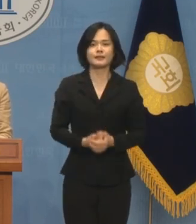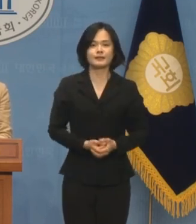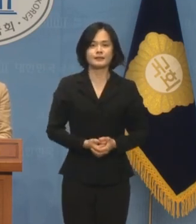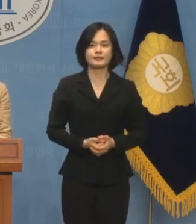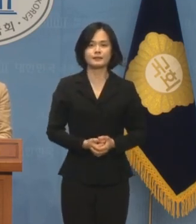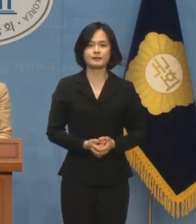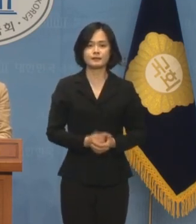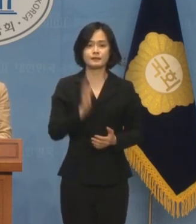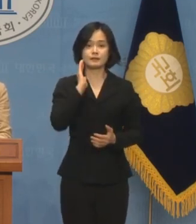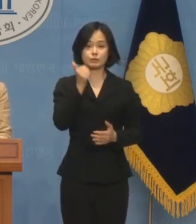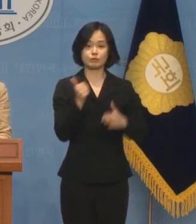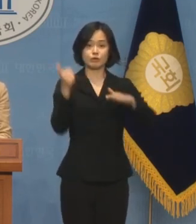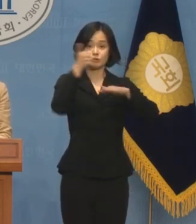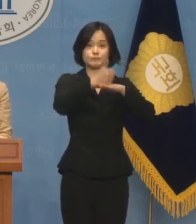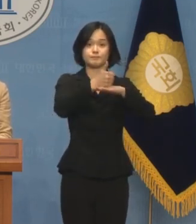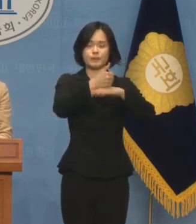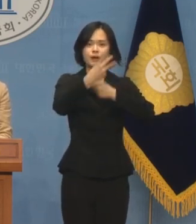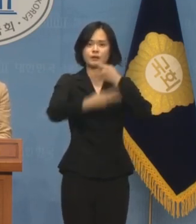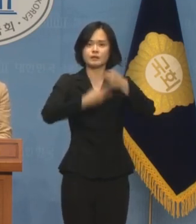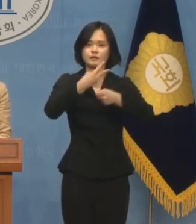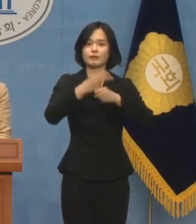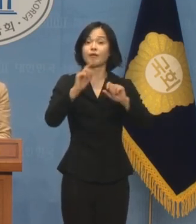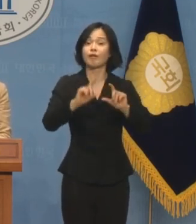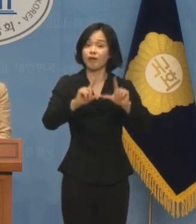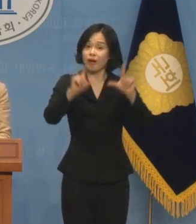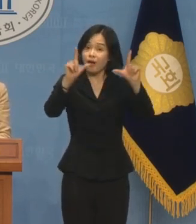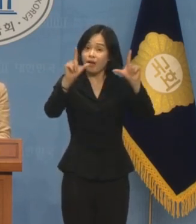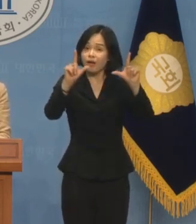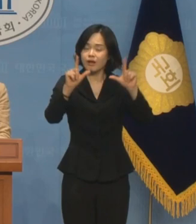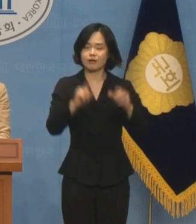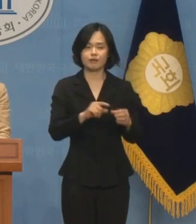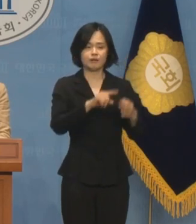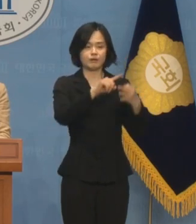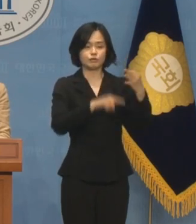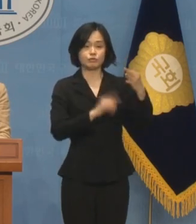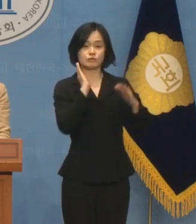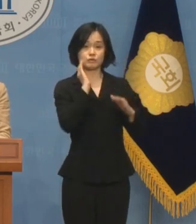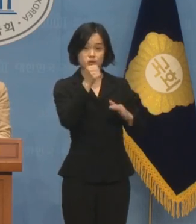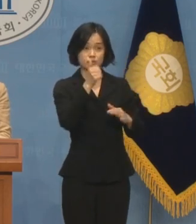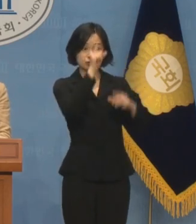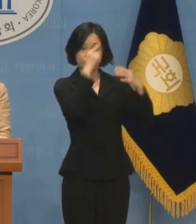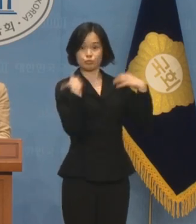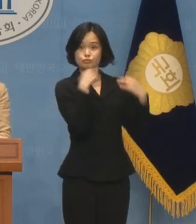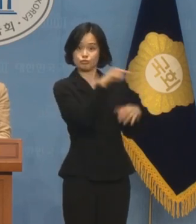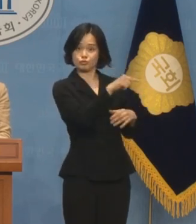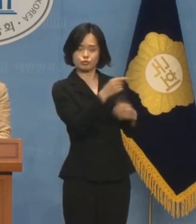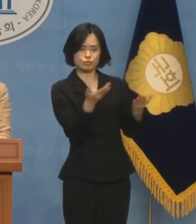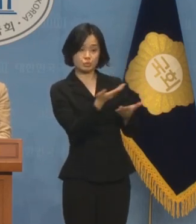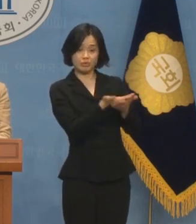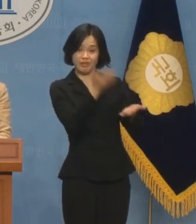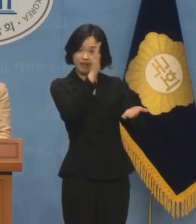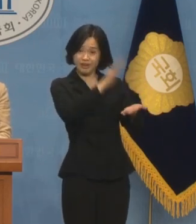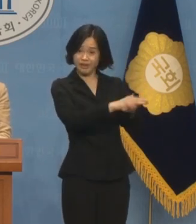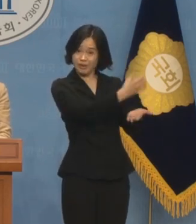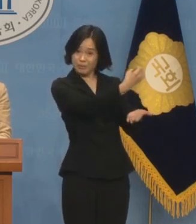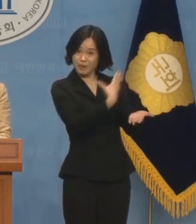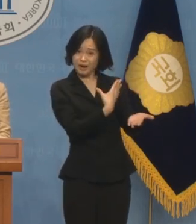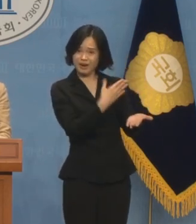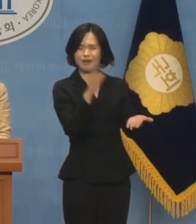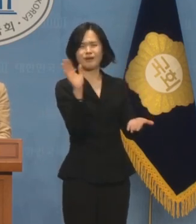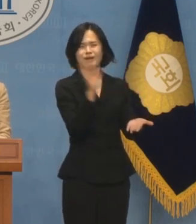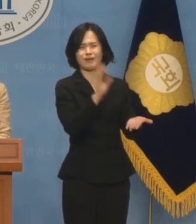하겠습니다대 가는 지금까지 윤성열 정부가 해온 노동개혁은 오로지 노동조합 죽이기에